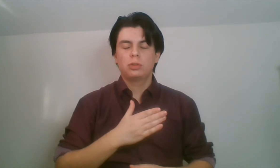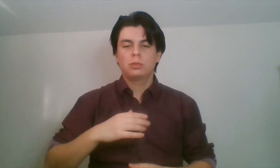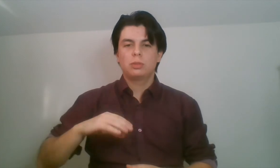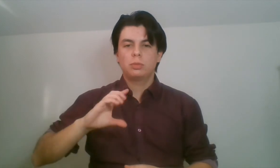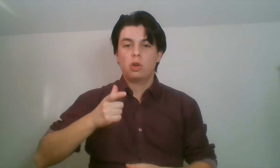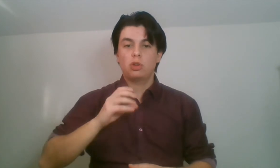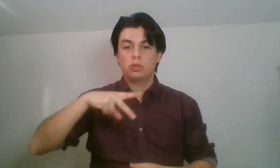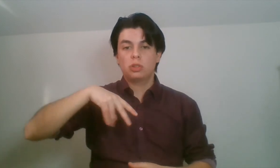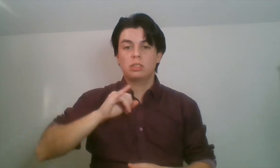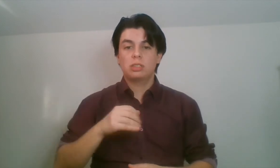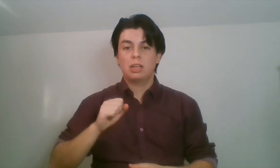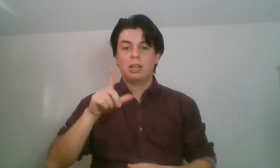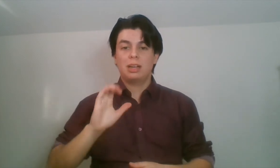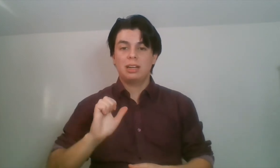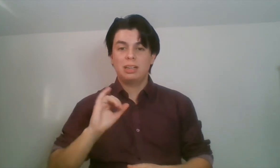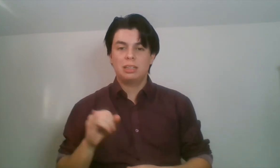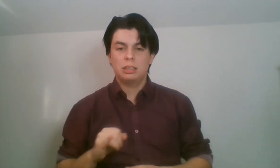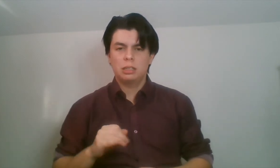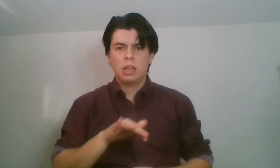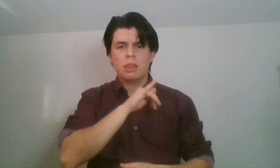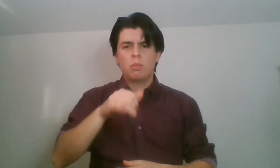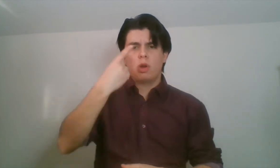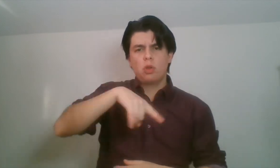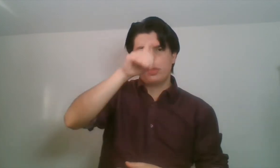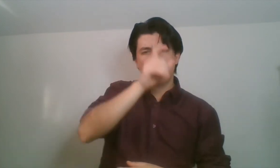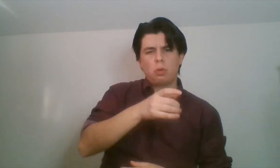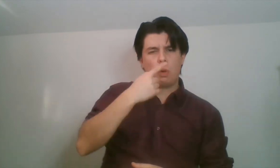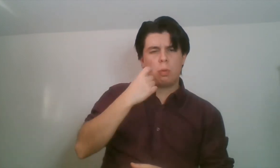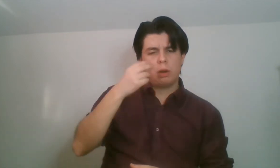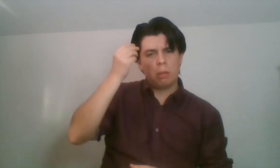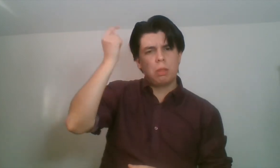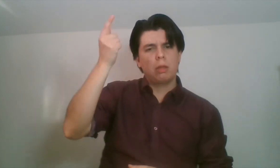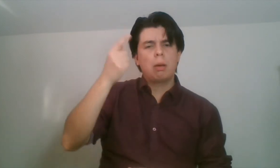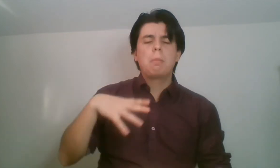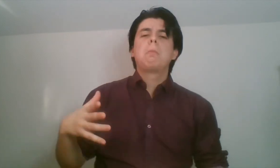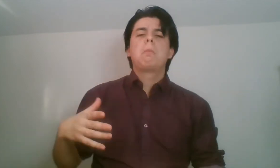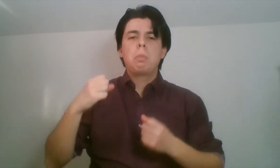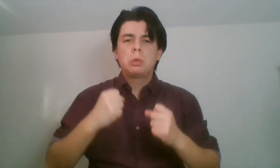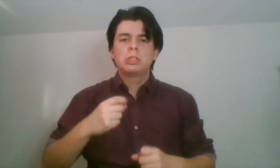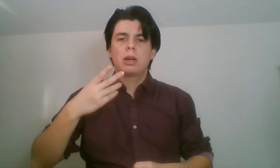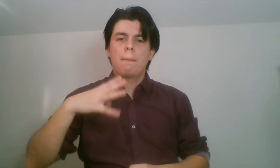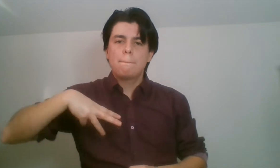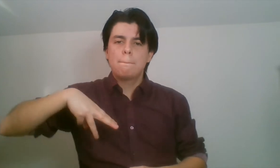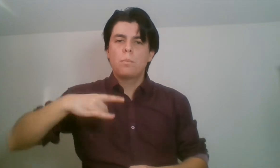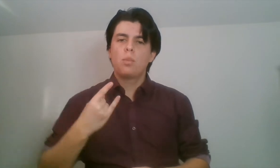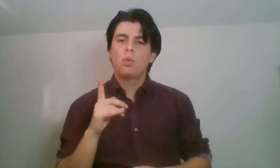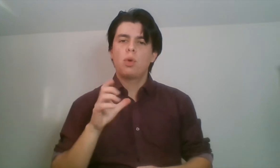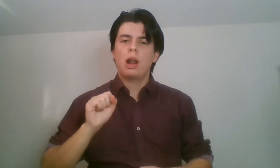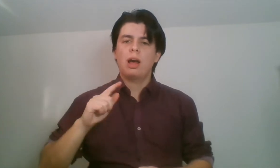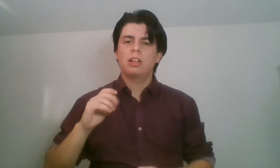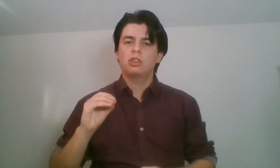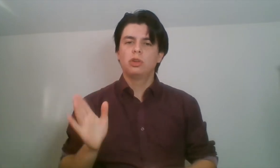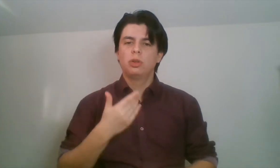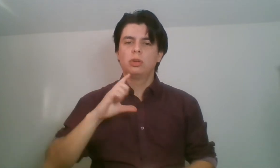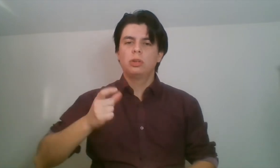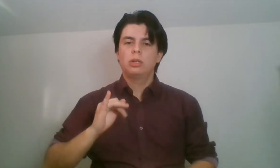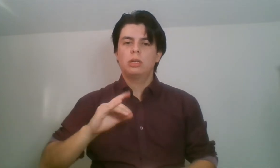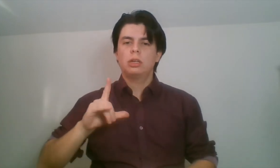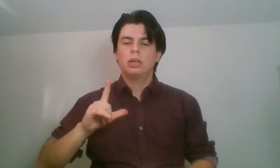la infraestructura material para que determinadas actividades culturales que sean capaces de autofinanciarse se presenten